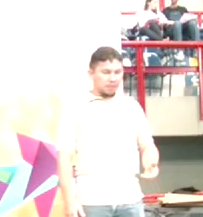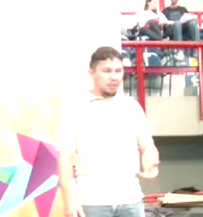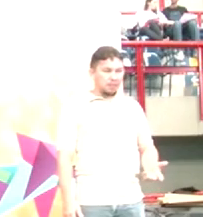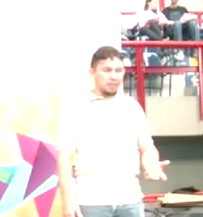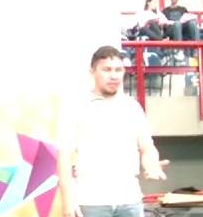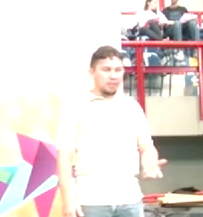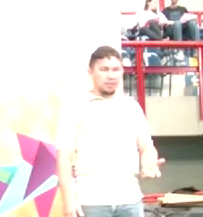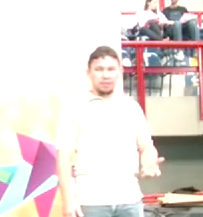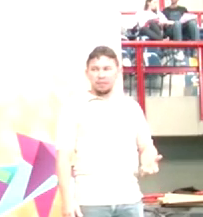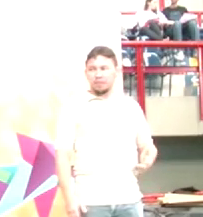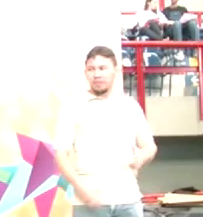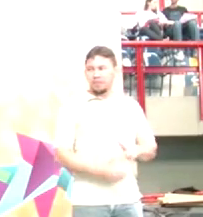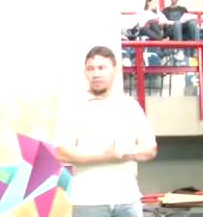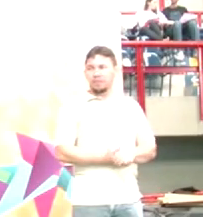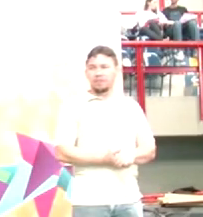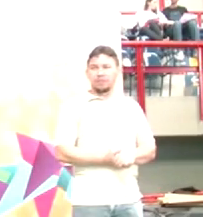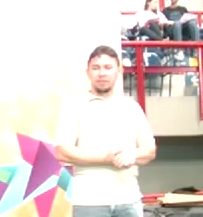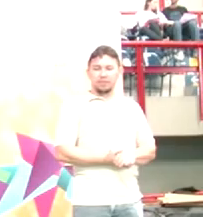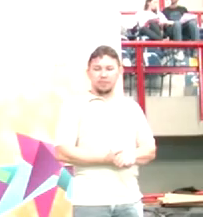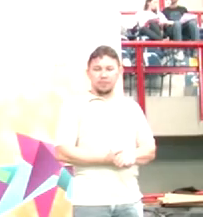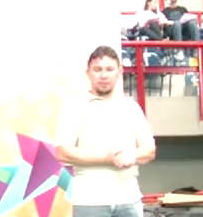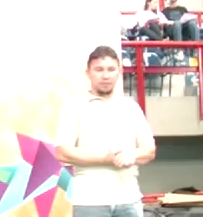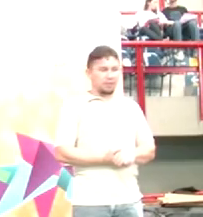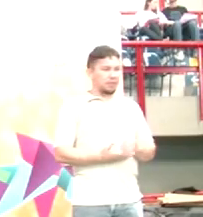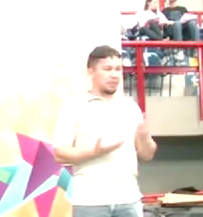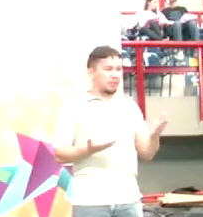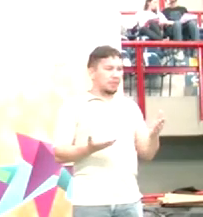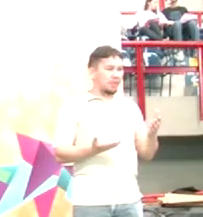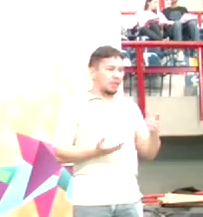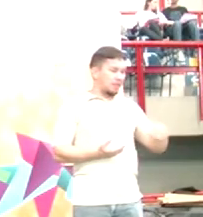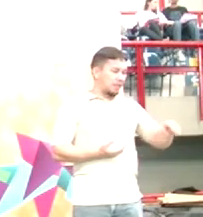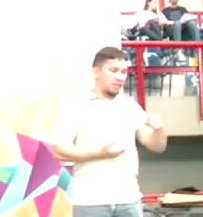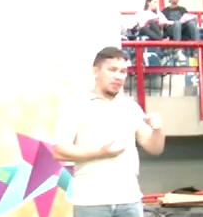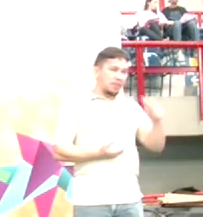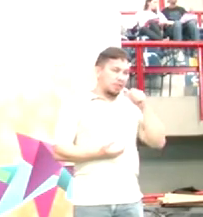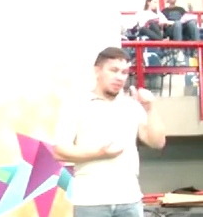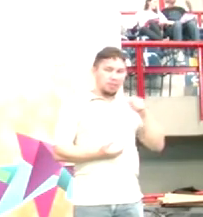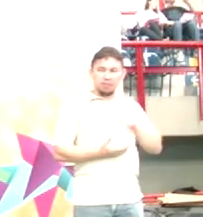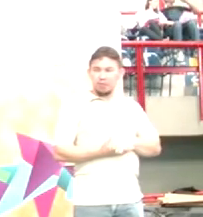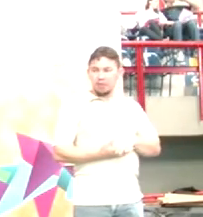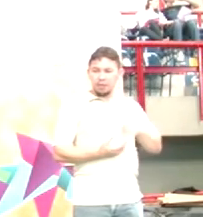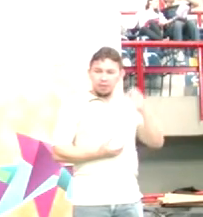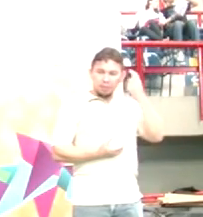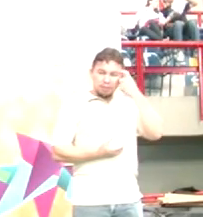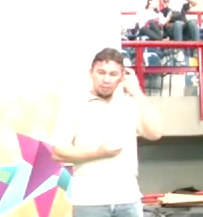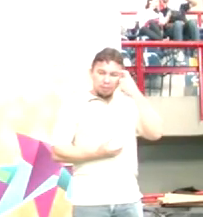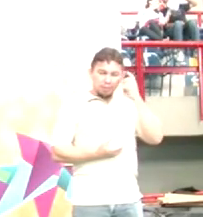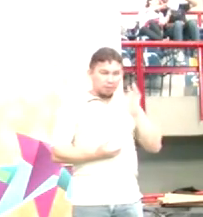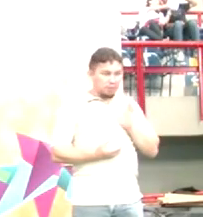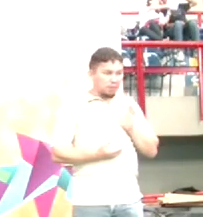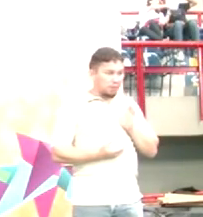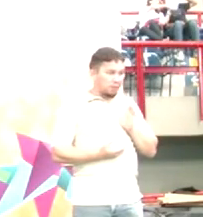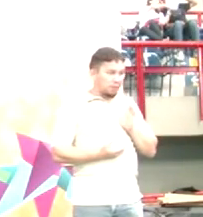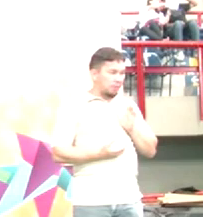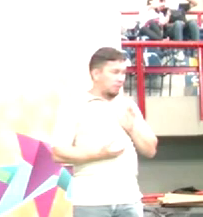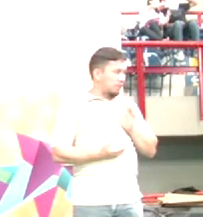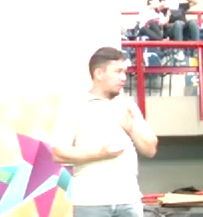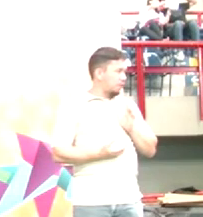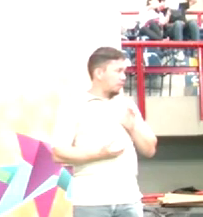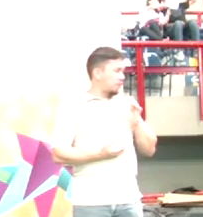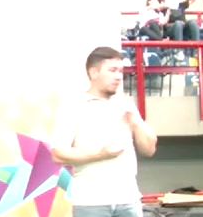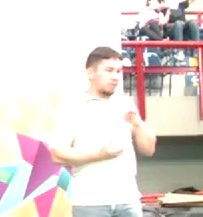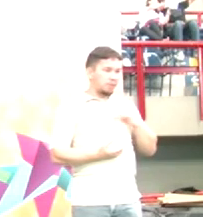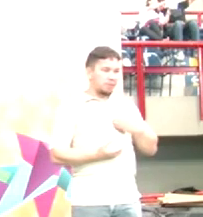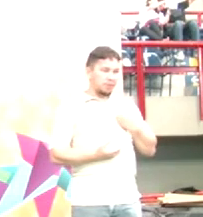Micróbiozinho, vivo nem morto. Ninguém tomava. Não sei se você percebe, um bicho muito